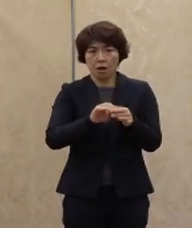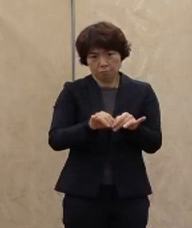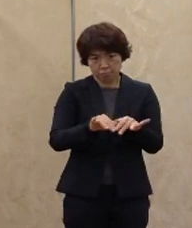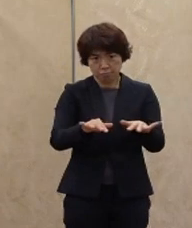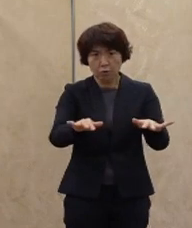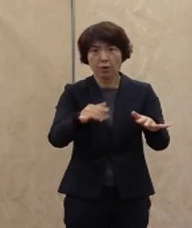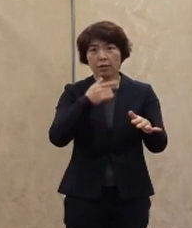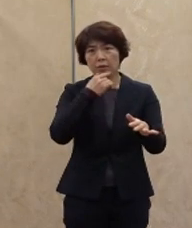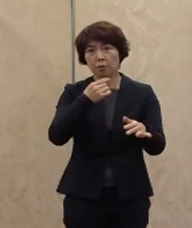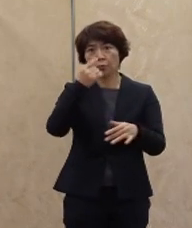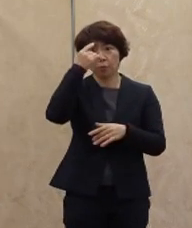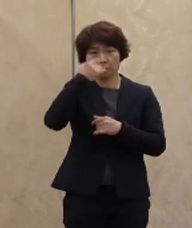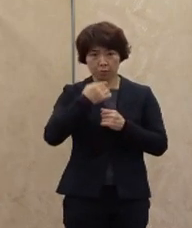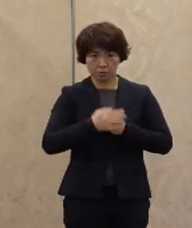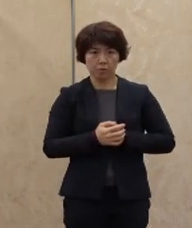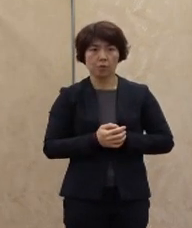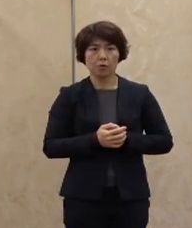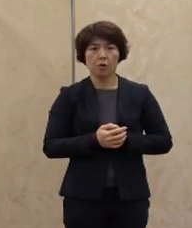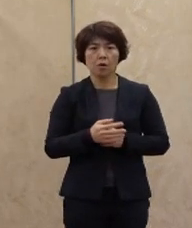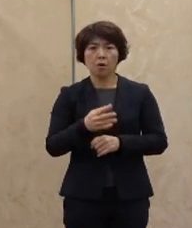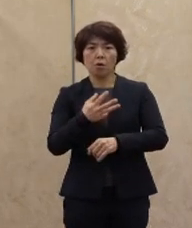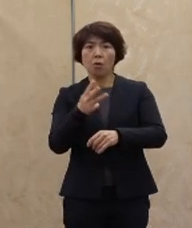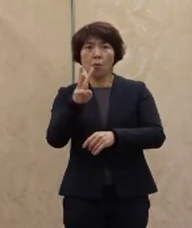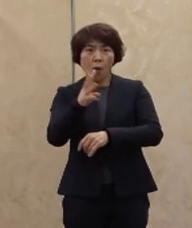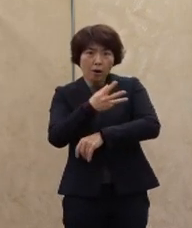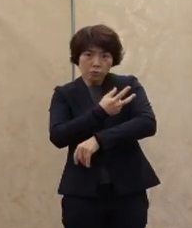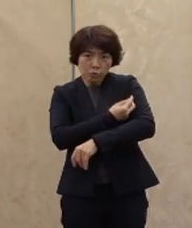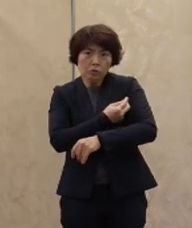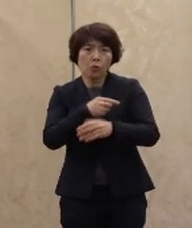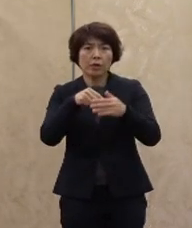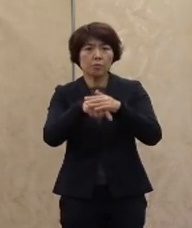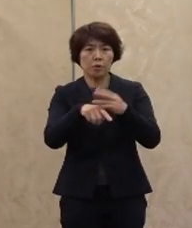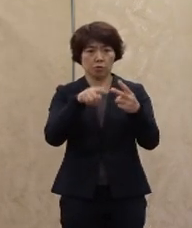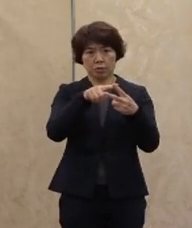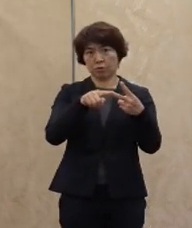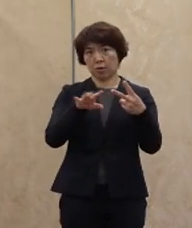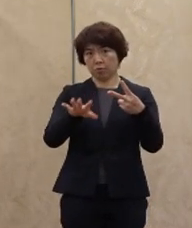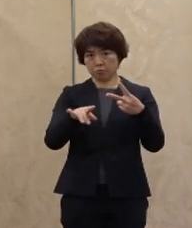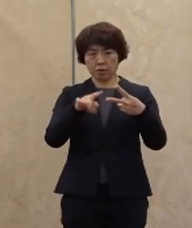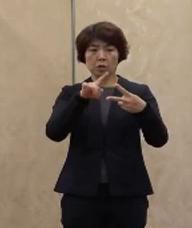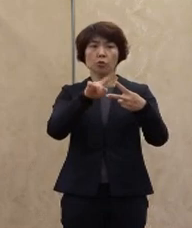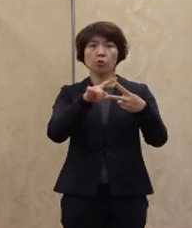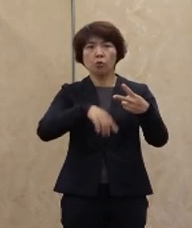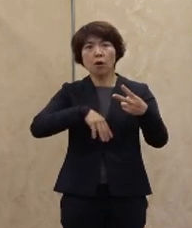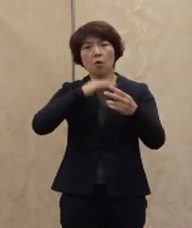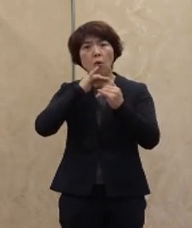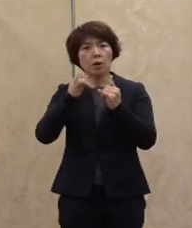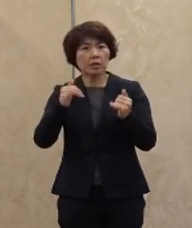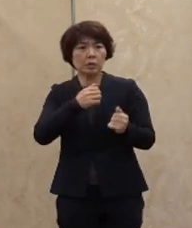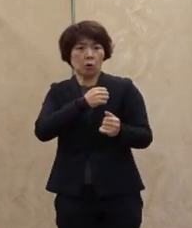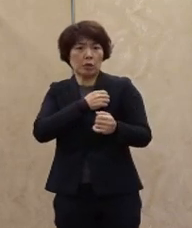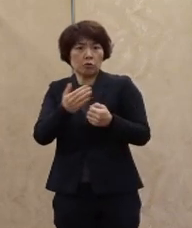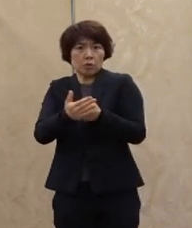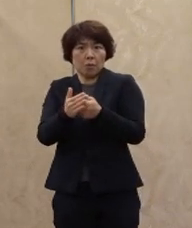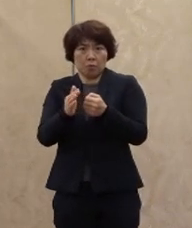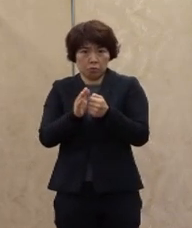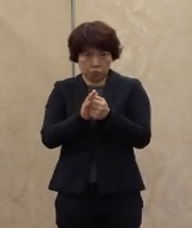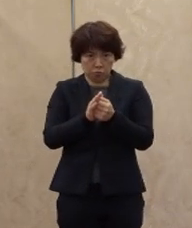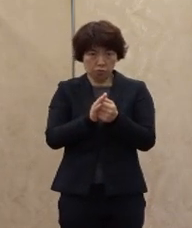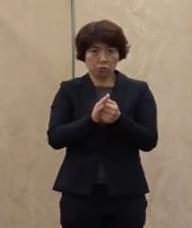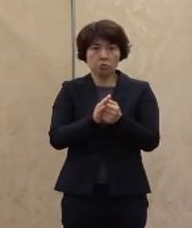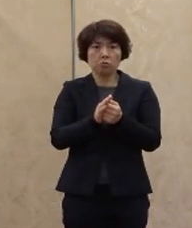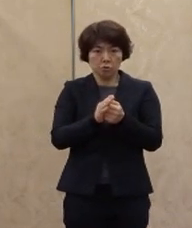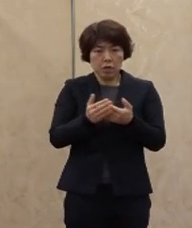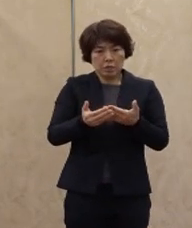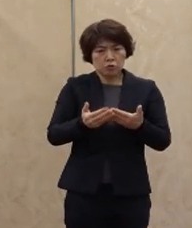。なので僕はワクチンの意味というのは2つあると思ってて、1つは高齢者の皆さんの命を守る、